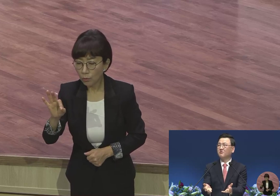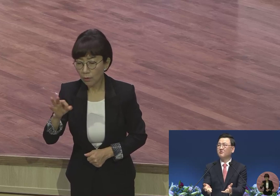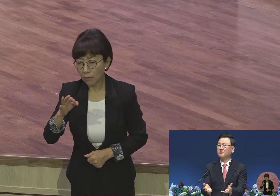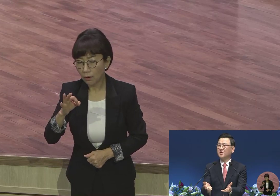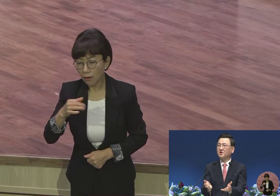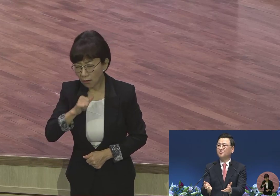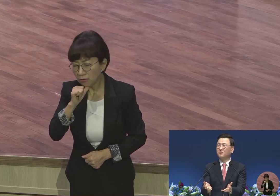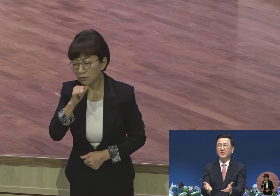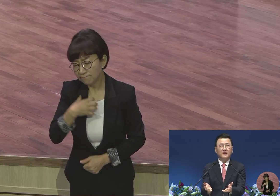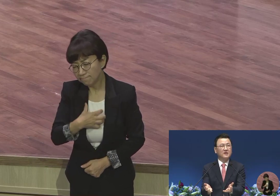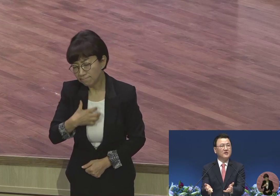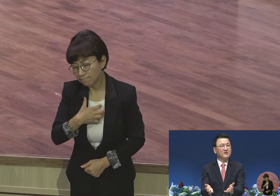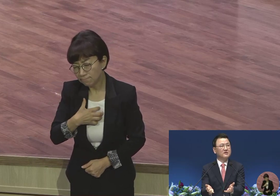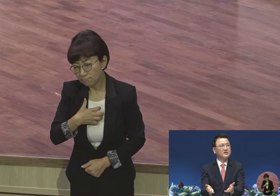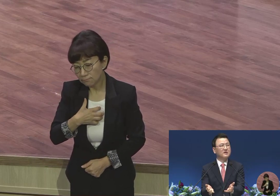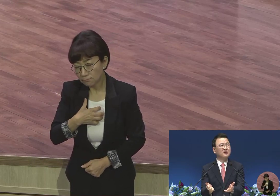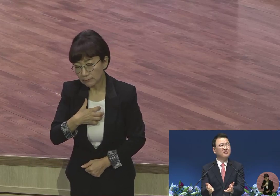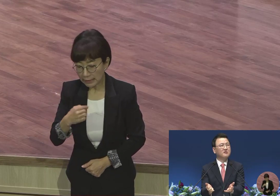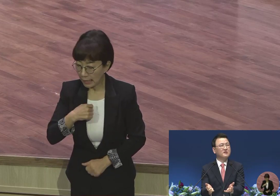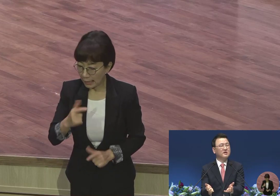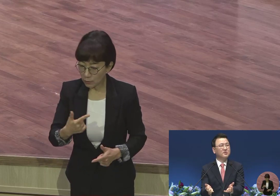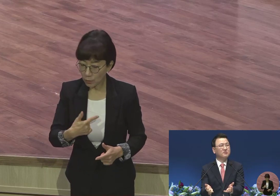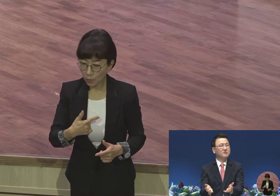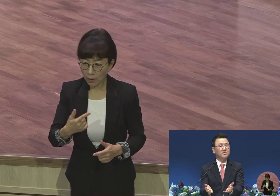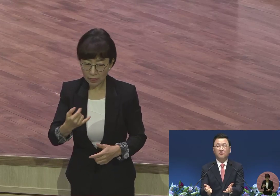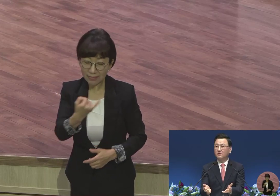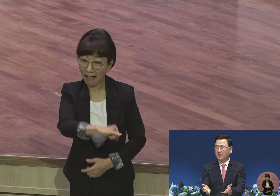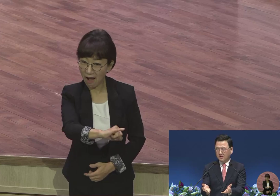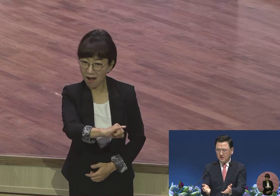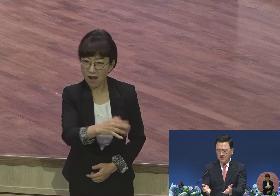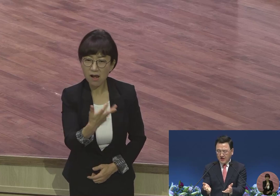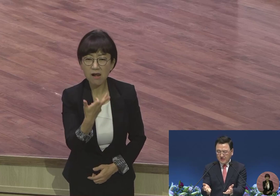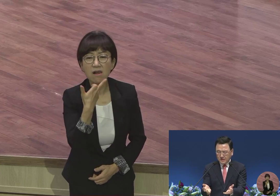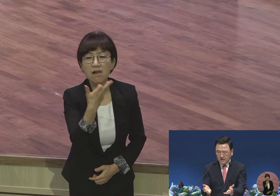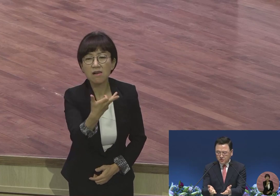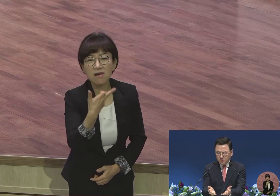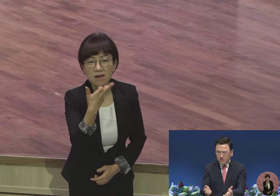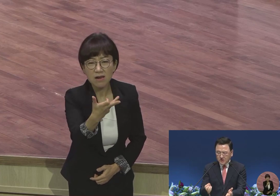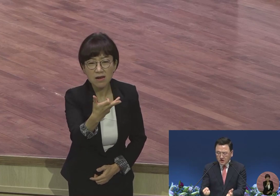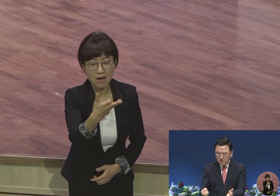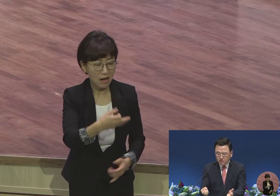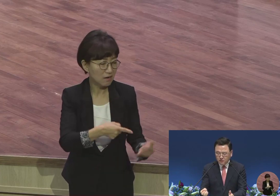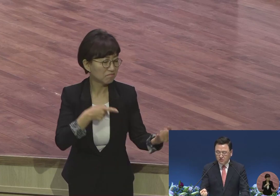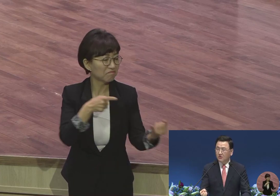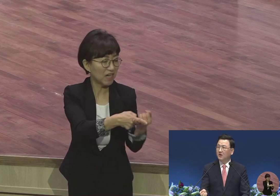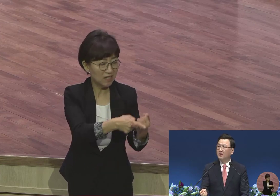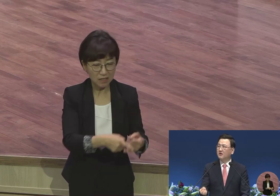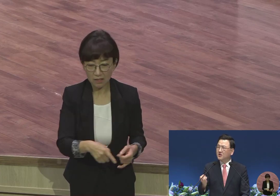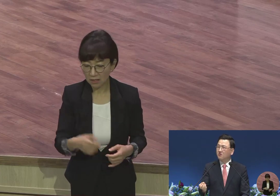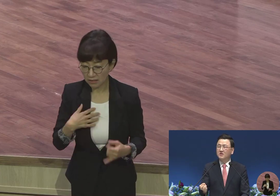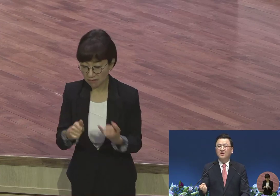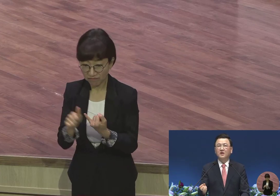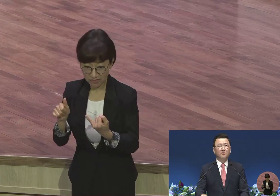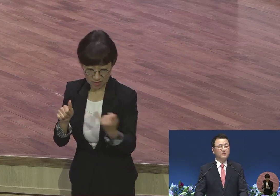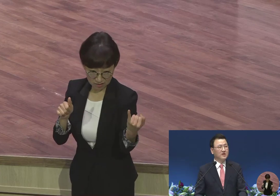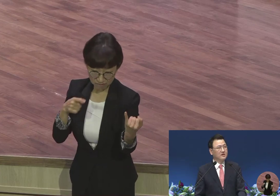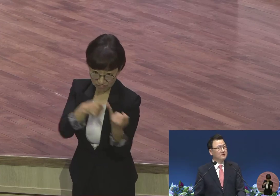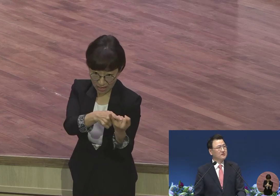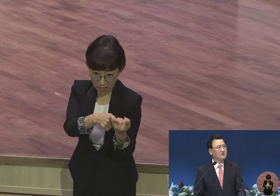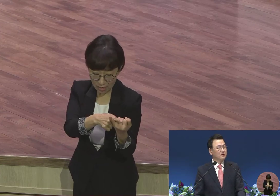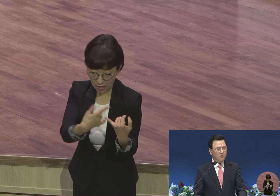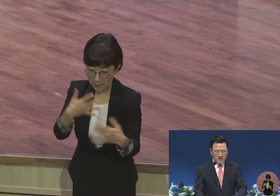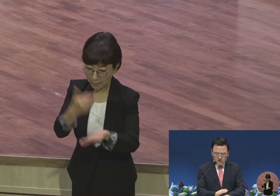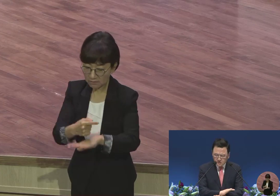없다고 자기뿐만 아니라 그 18살 먹은 여고생을 아내를 죽이고 자기도 죽는 이게 정상인